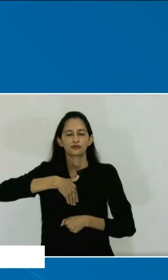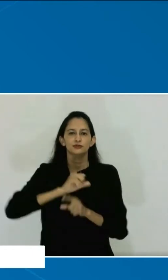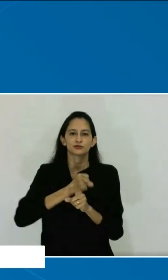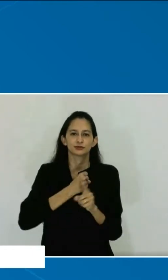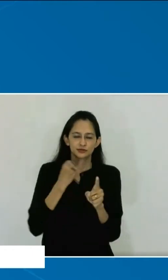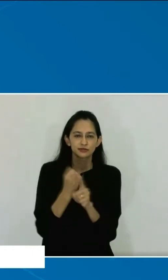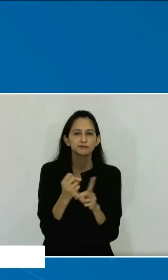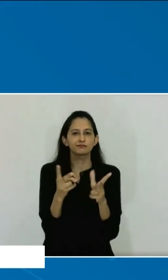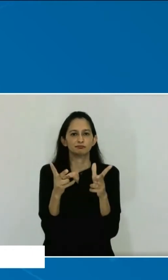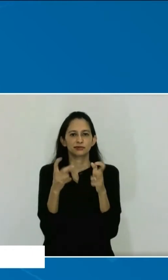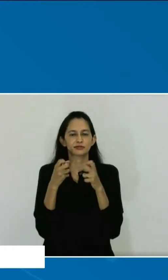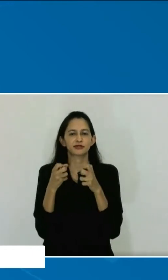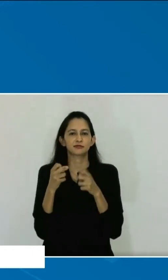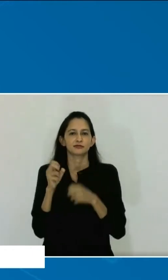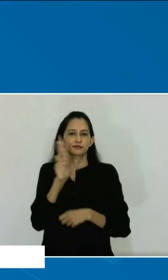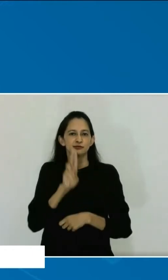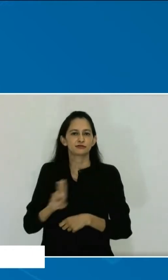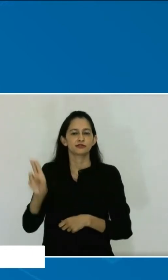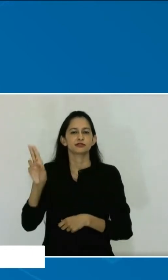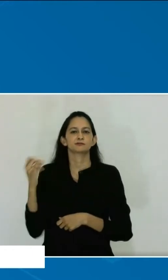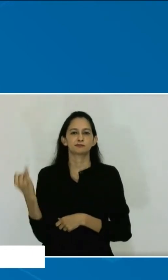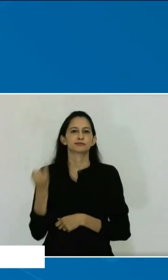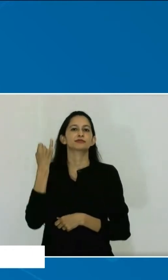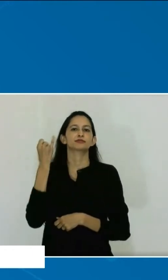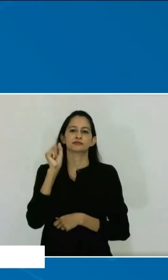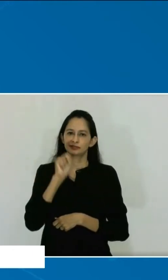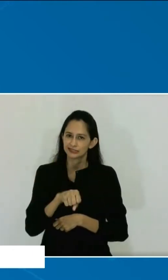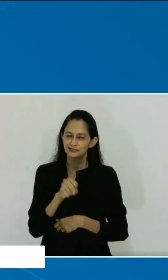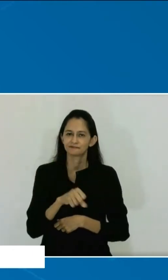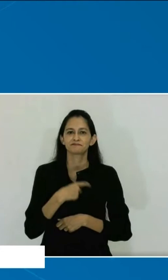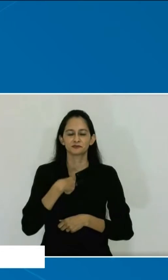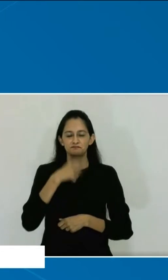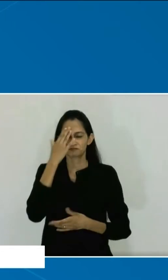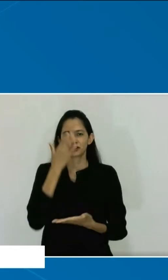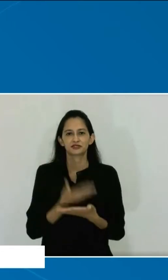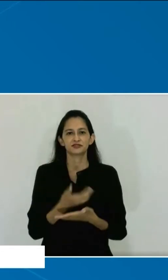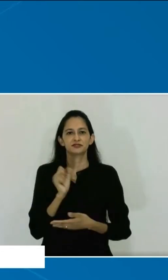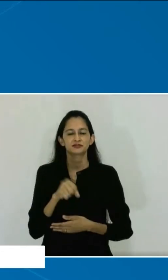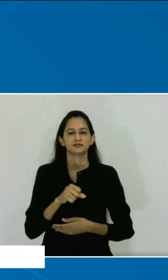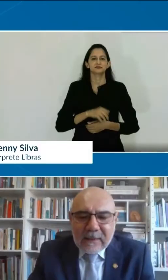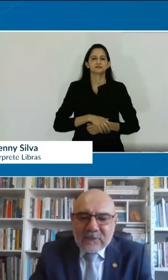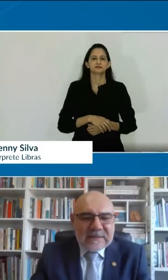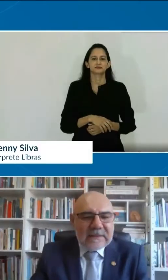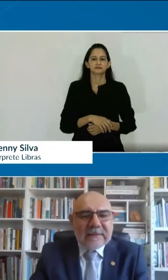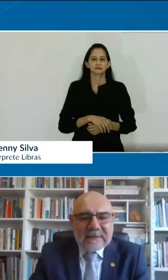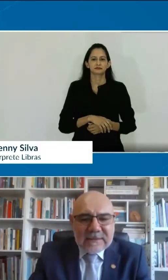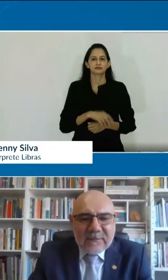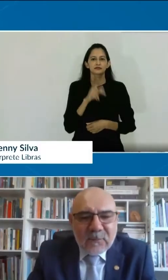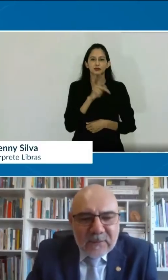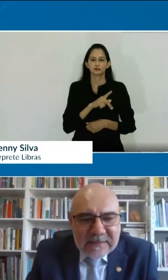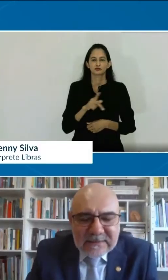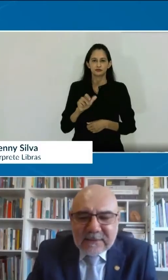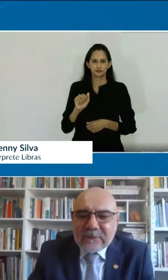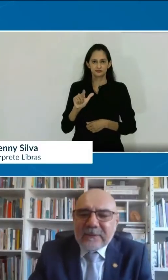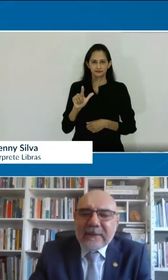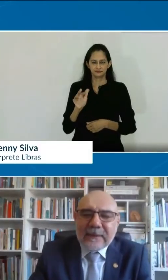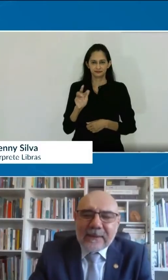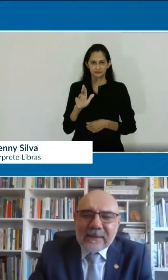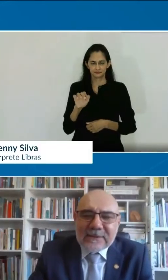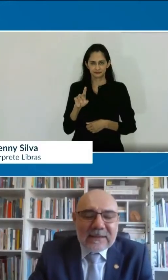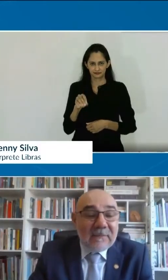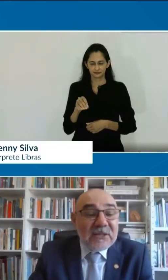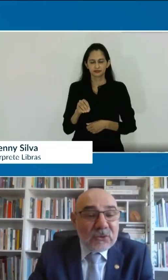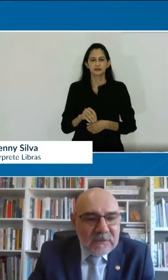imagem. Então, eu tenho certeza de que sim. Professor Alfredo? Com certeza, a